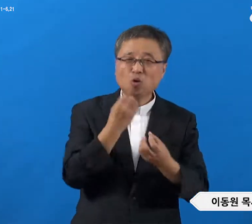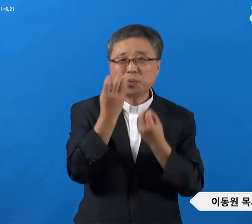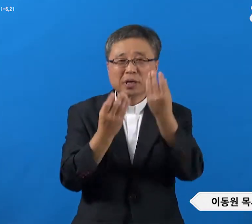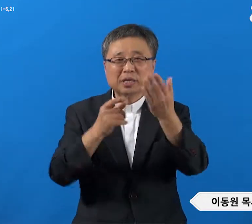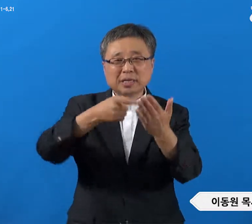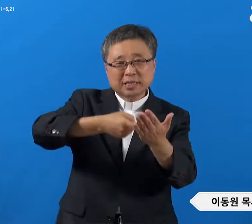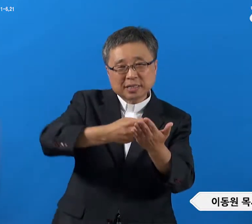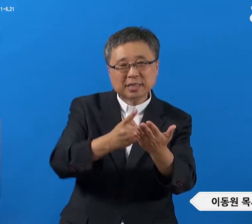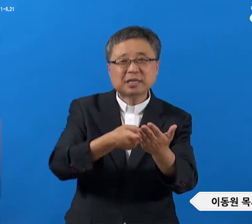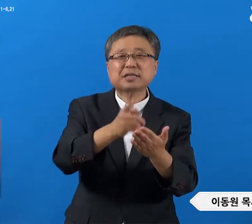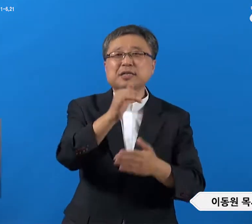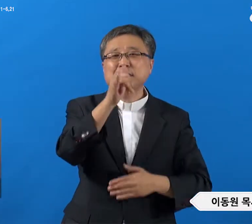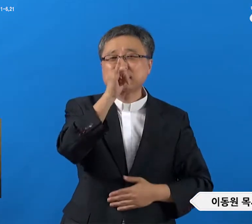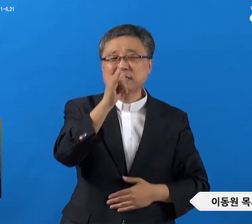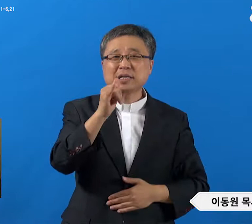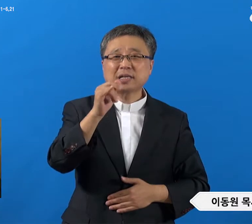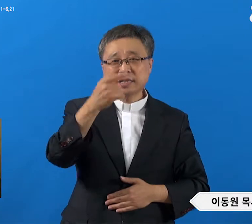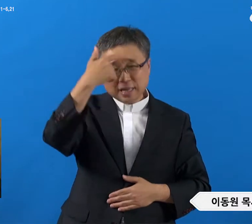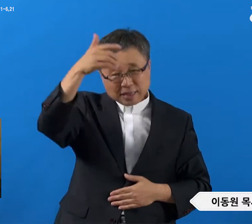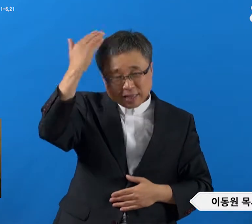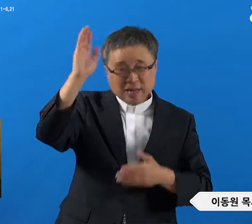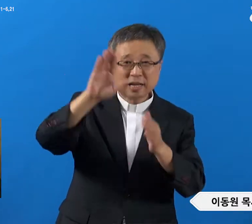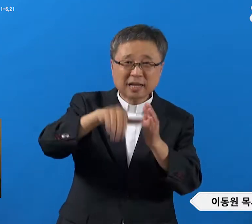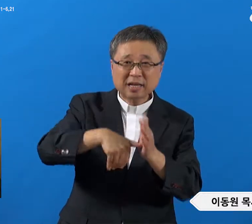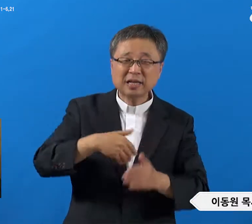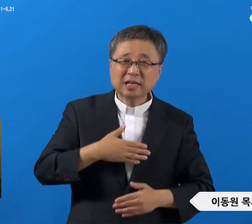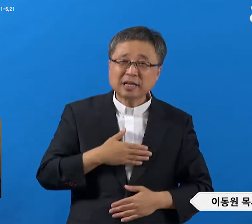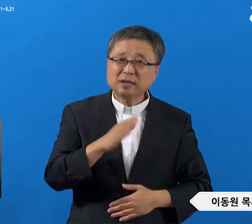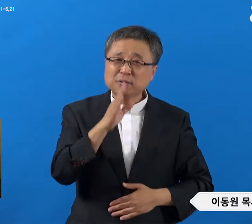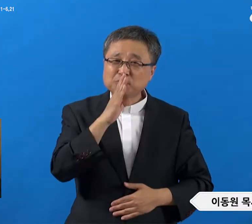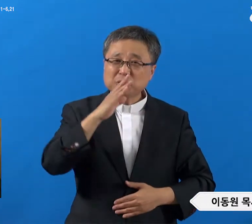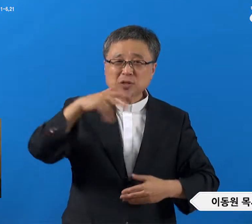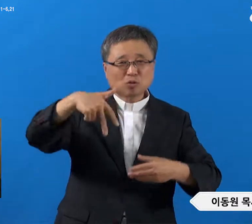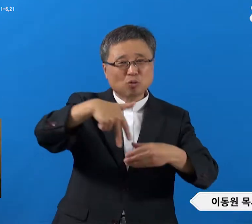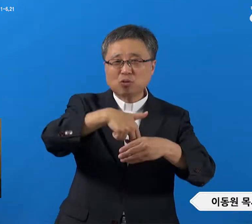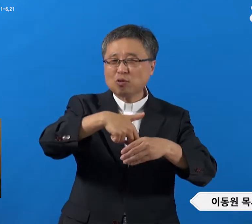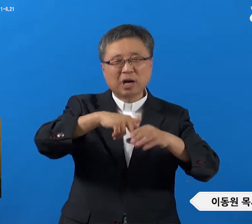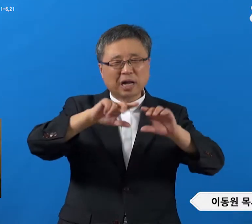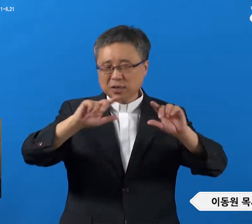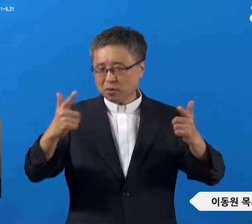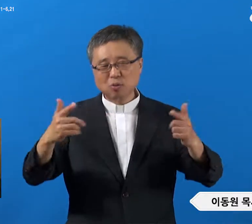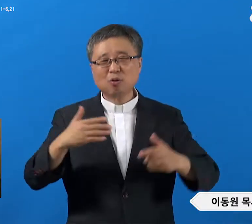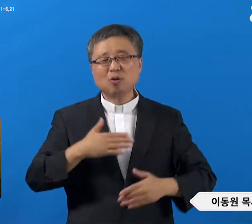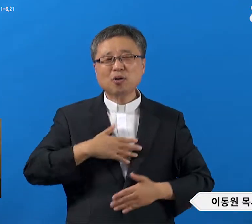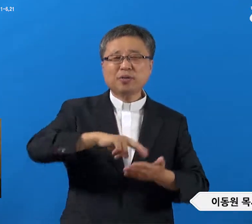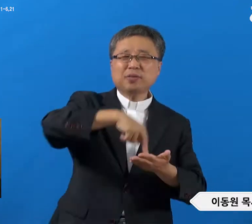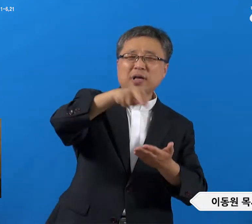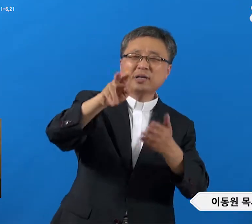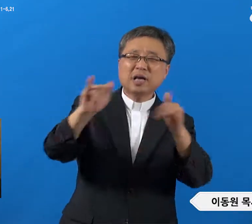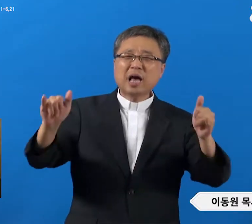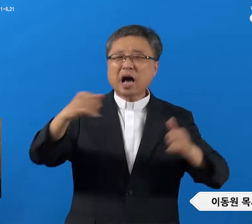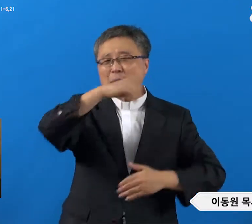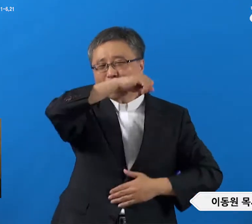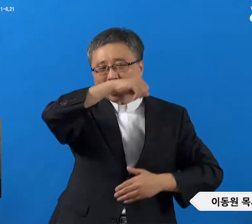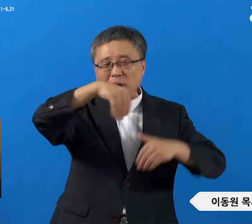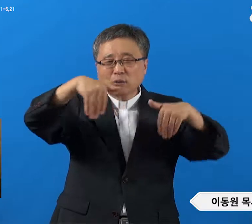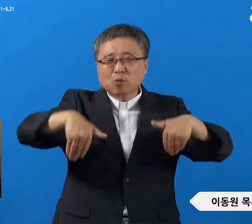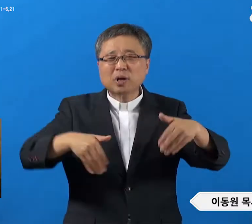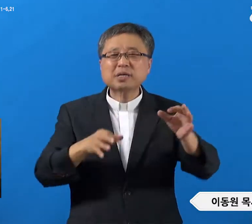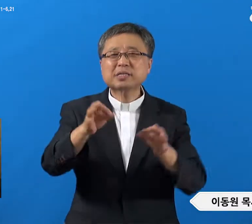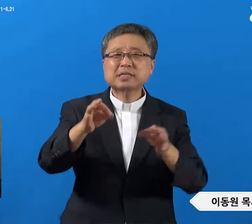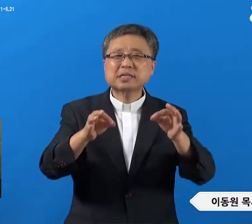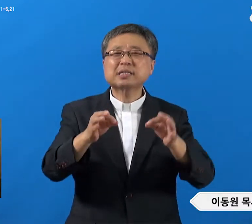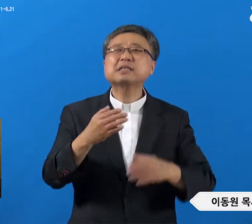새겨져 있습니다. 한때는 이교도였고 한때는 탕자요 아프리카의 노예 상인이었던